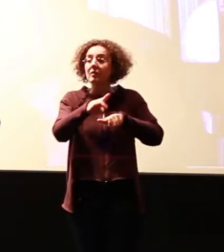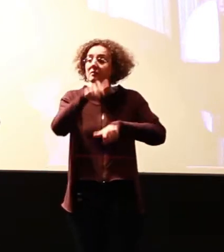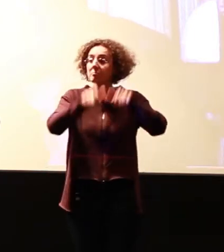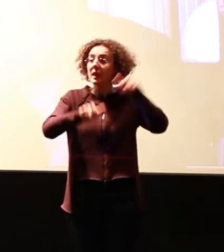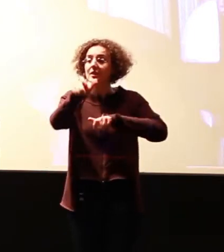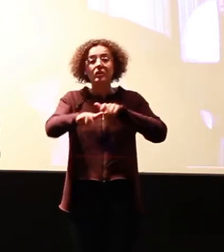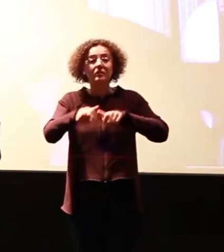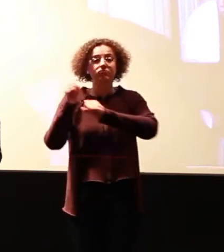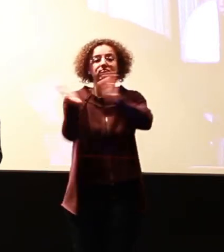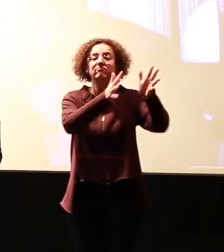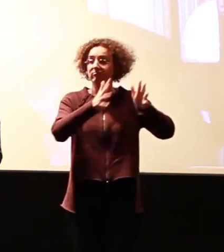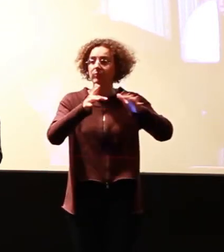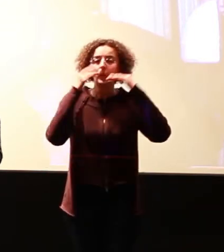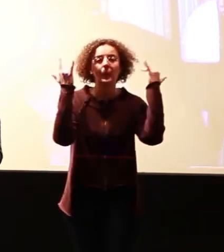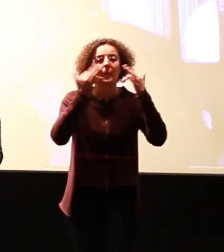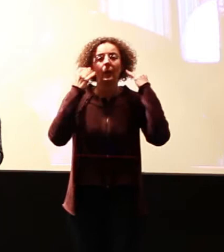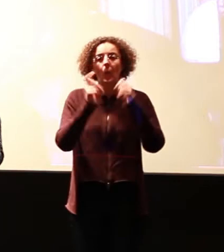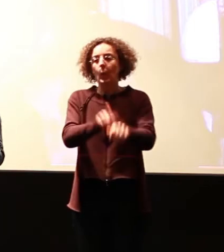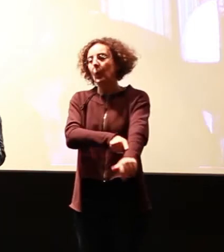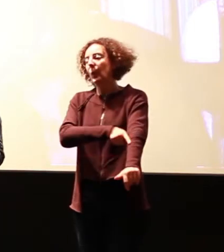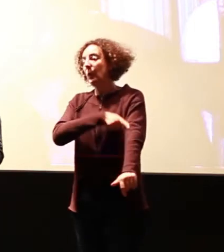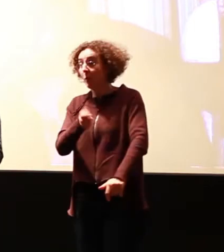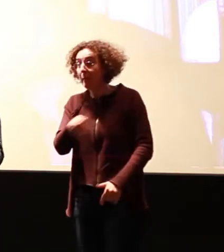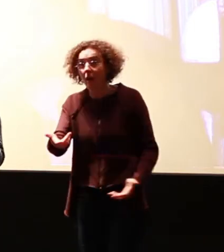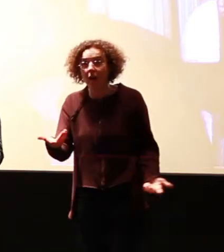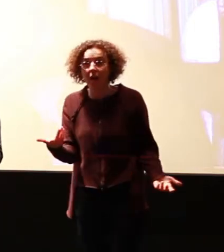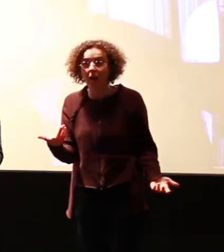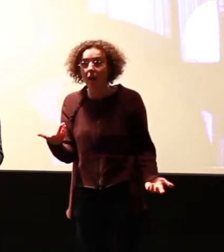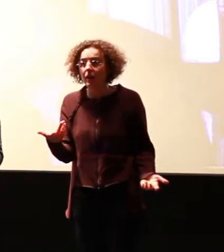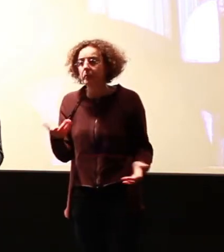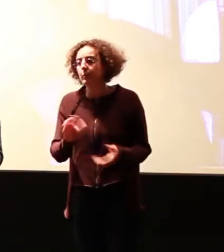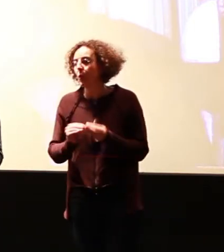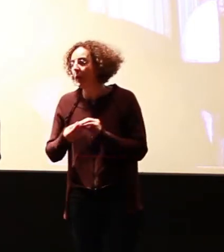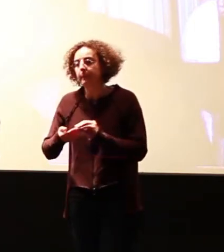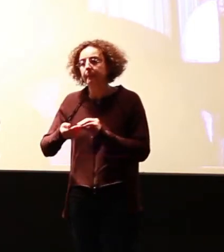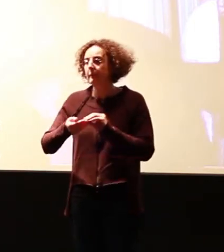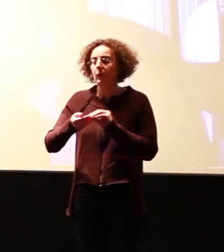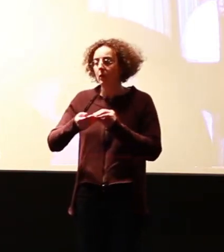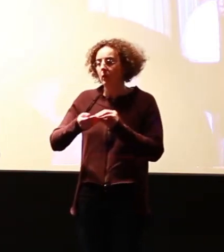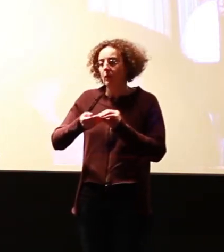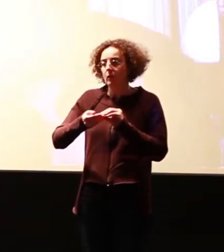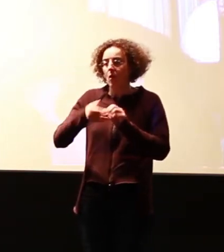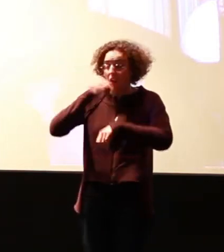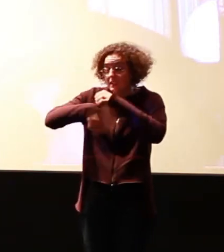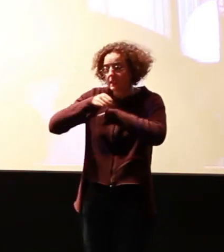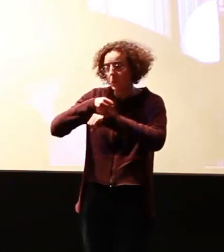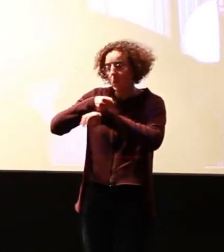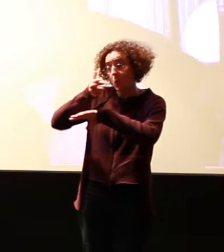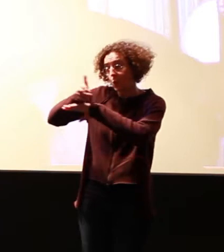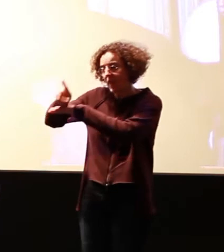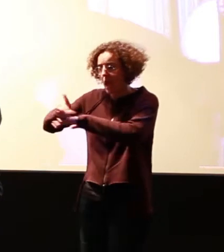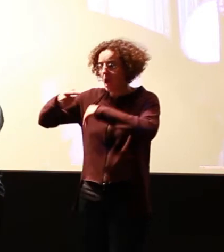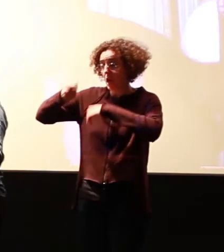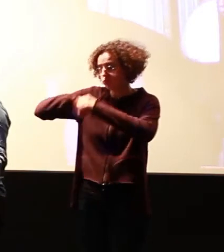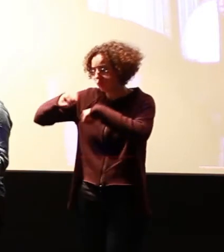en présence de personnes qui parlent la langue des signes. Mais par rapport aux contraintes du tournage, j'ai pas pu faire effectivement toutes